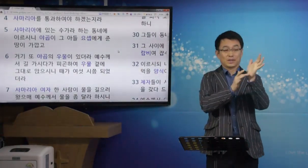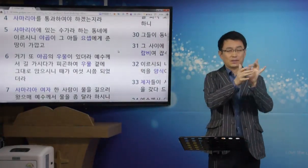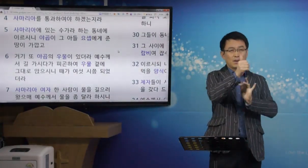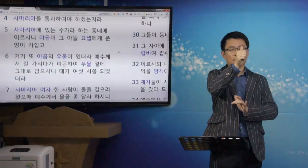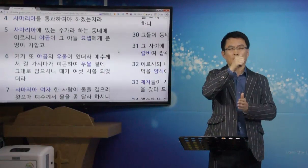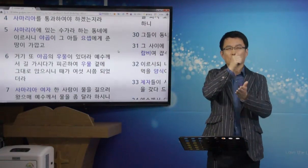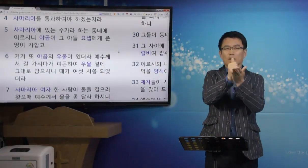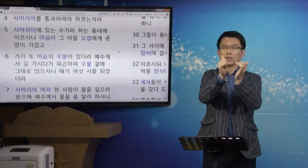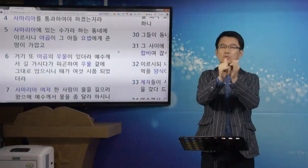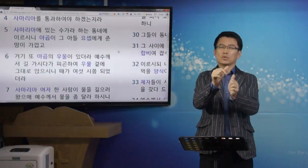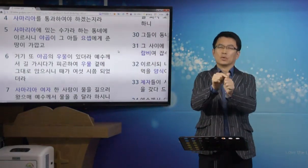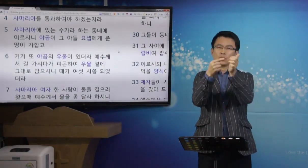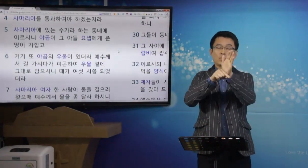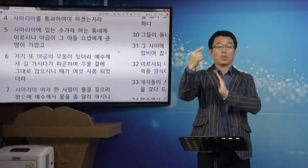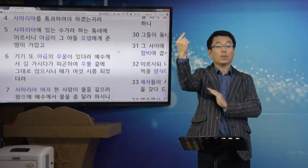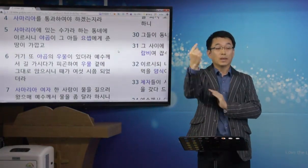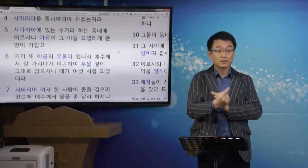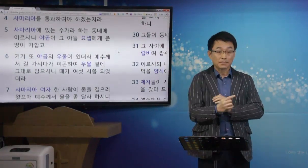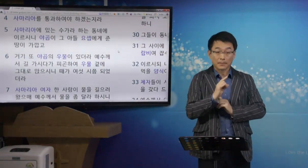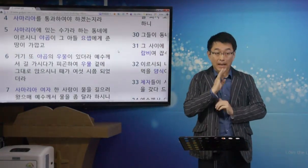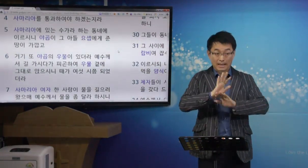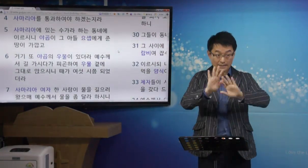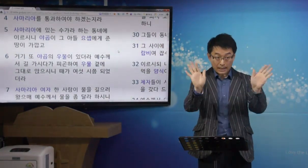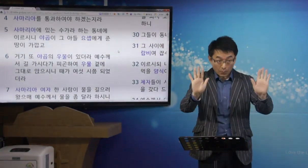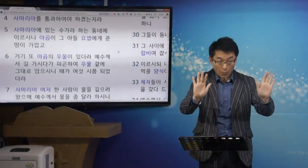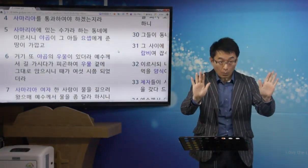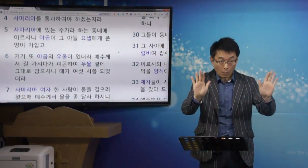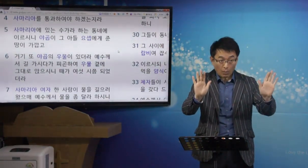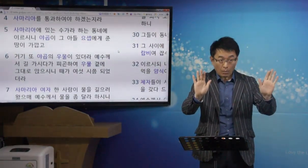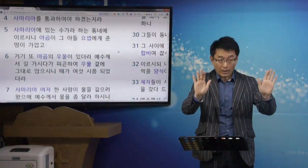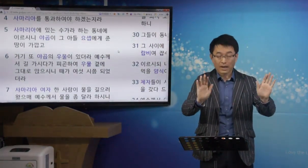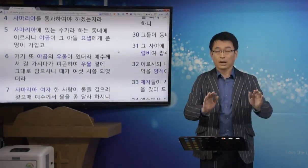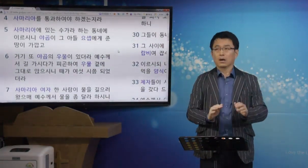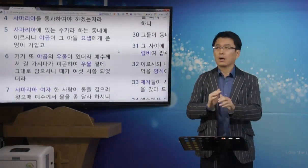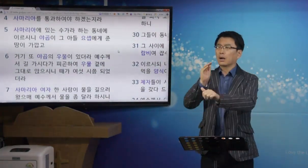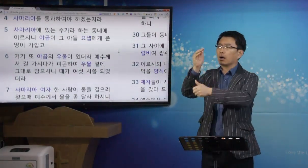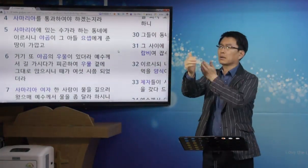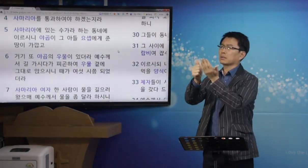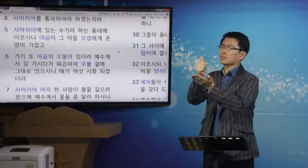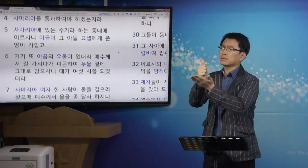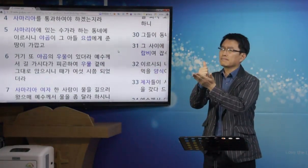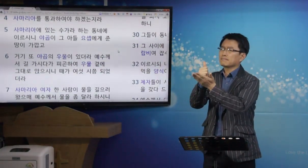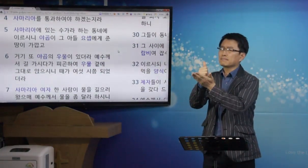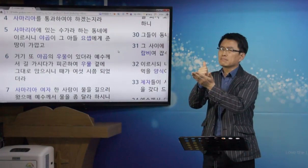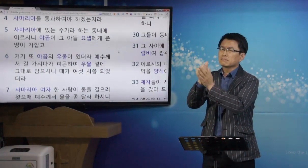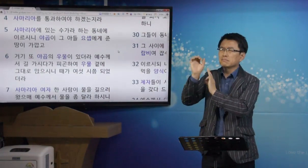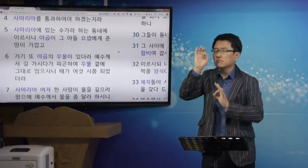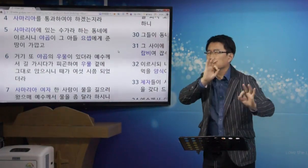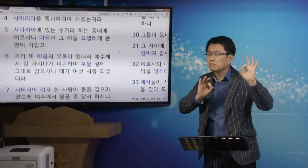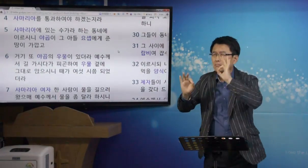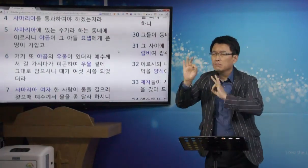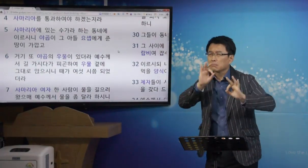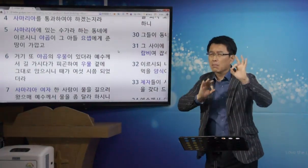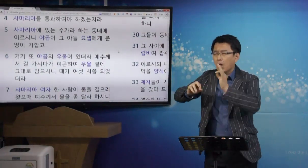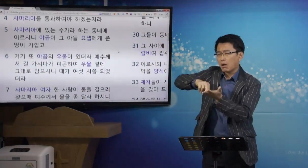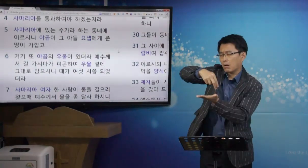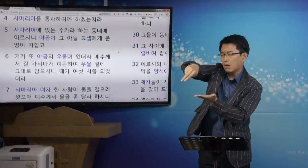설명되어 있습니다. 예수님께서 죄인을 구원하러 오신 목적뿐만 아니라 하나님을